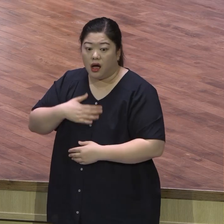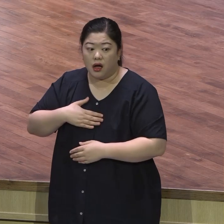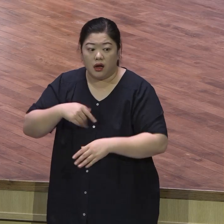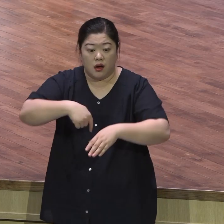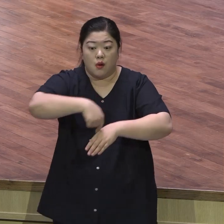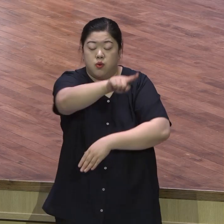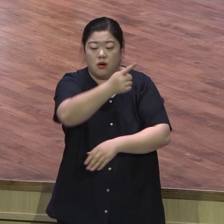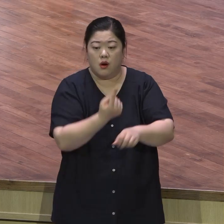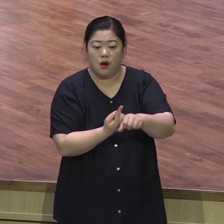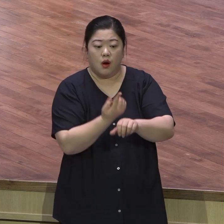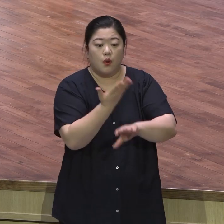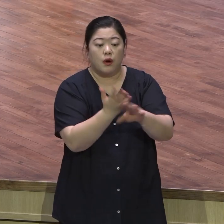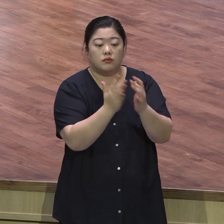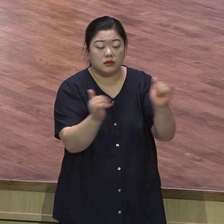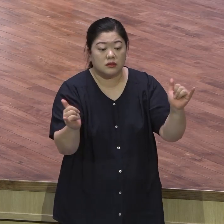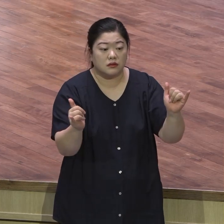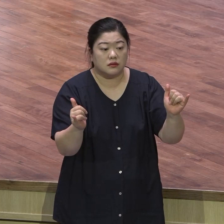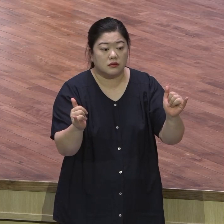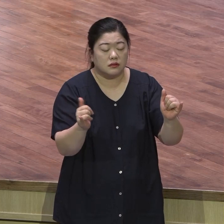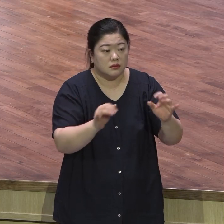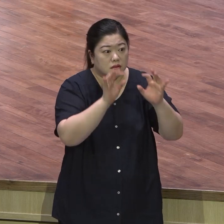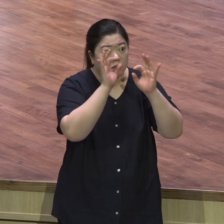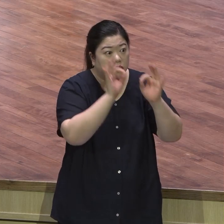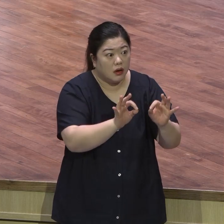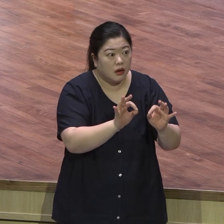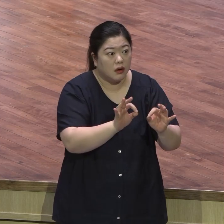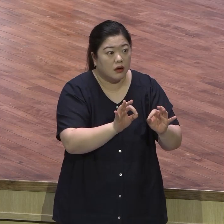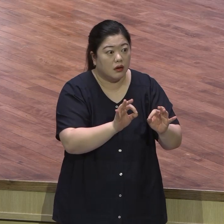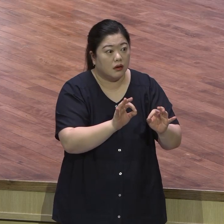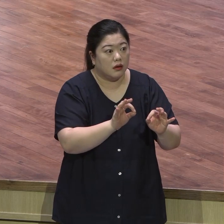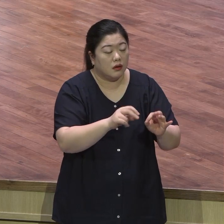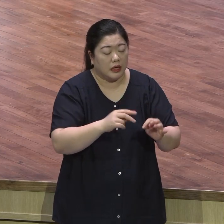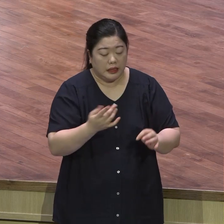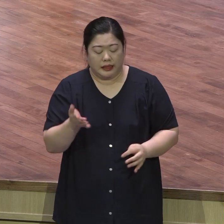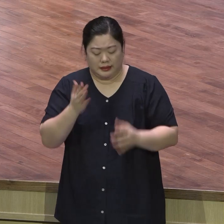그 성교사가 보고하는 그대로 믿고 자원함으로